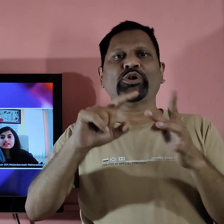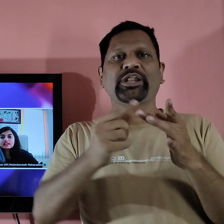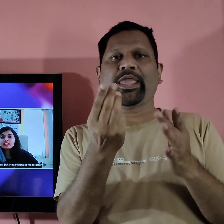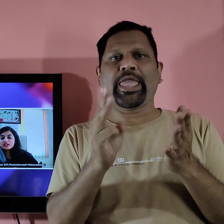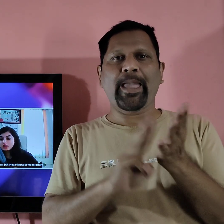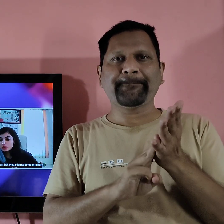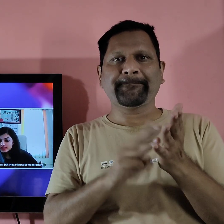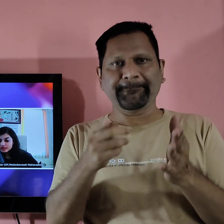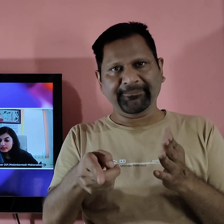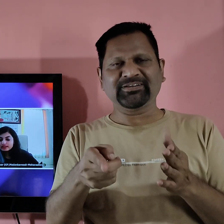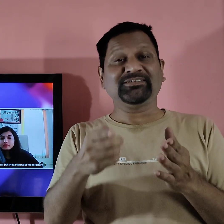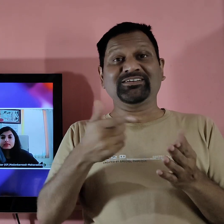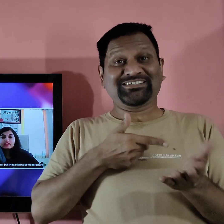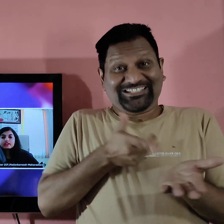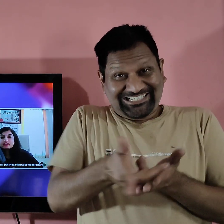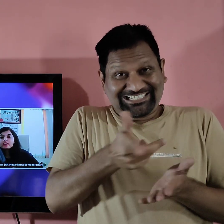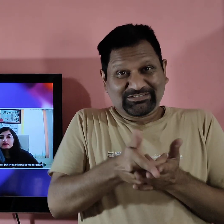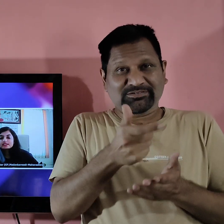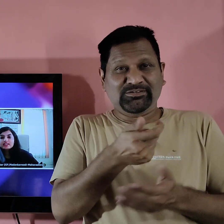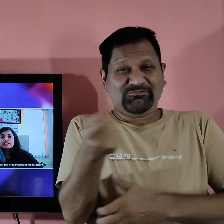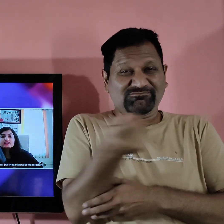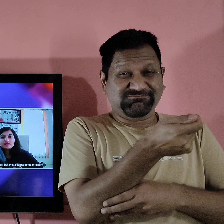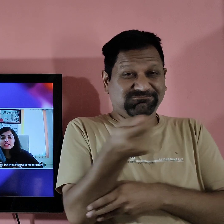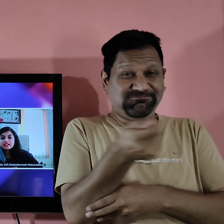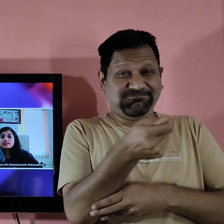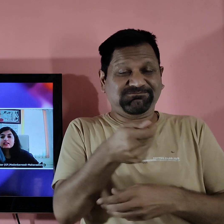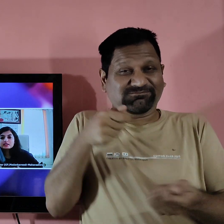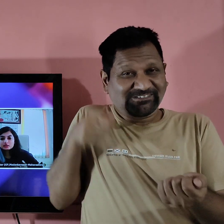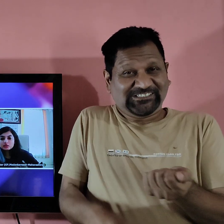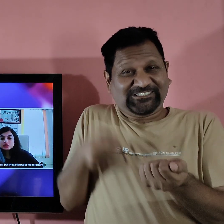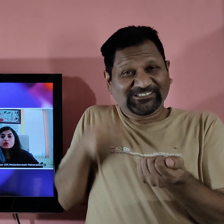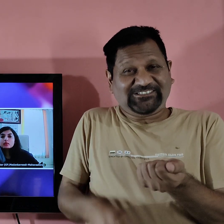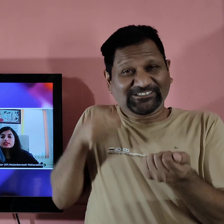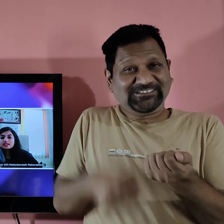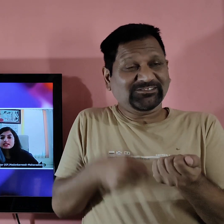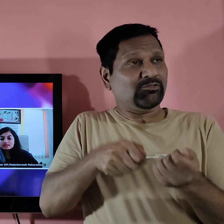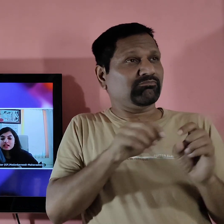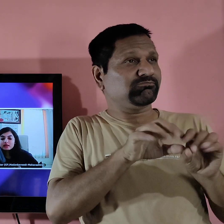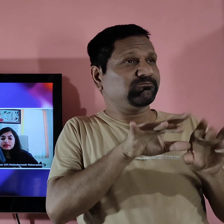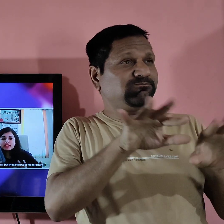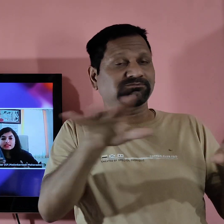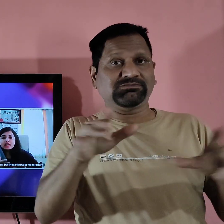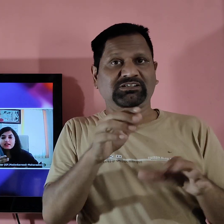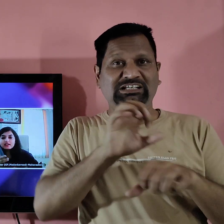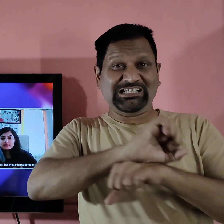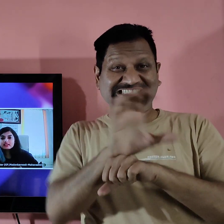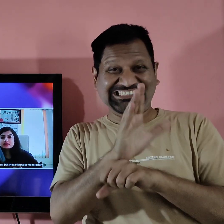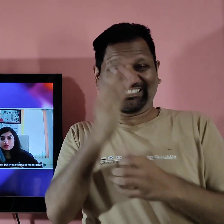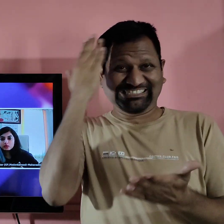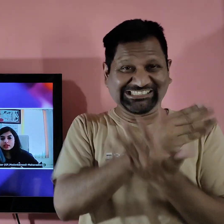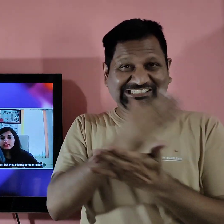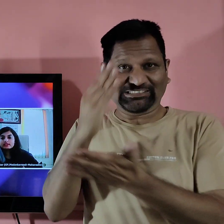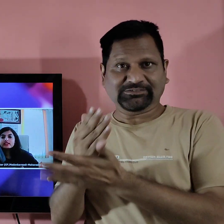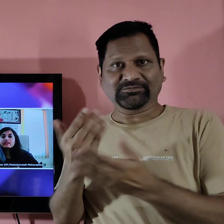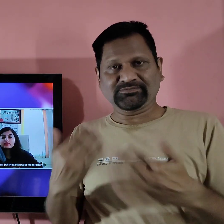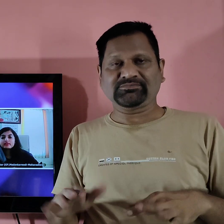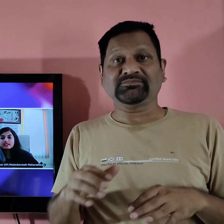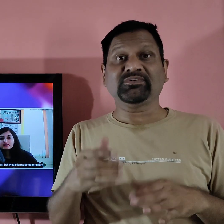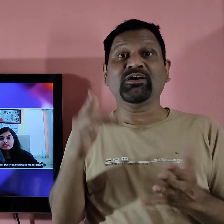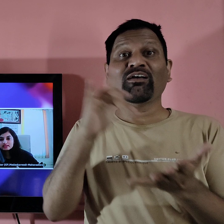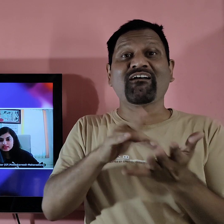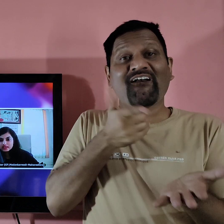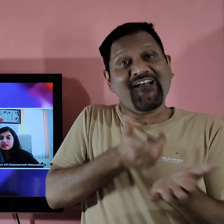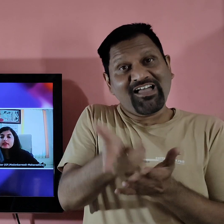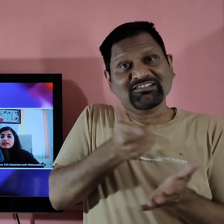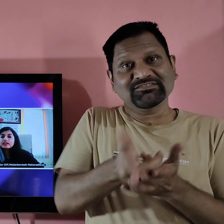पूरा गांव सैनिटाइज किया। उसके बाद हमने सैनिटाइजर टनल 2 जगहों पे जहाँ पे ज्यादा आवाजाही लोगों की रहती